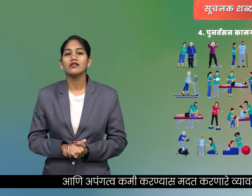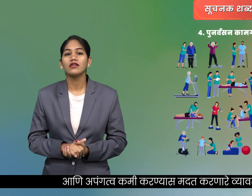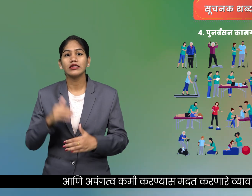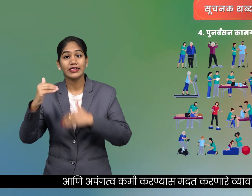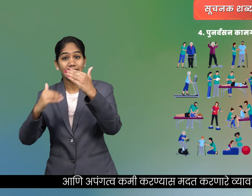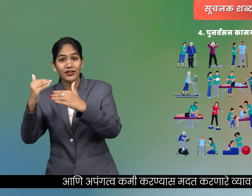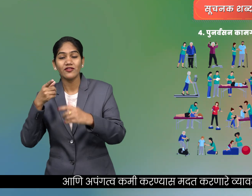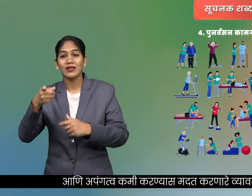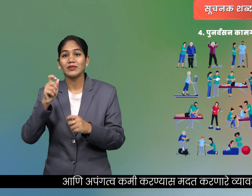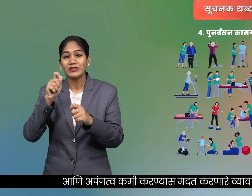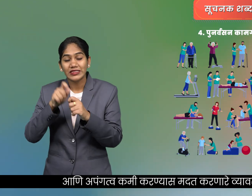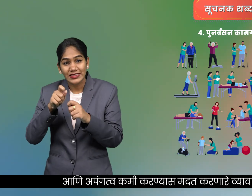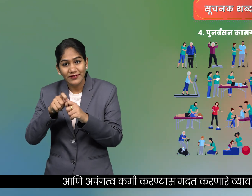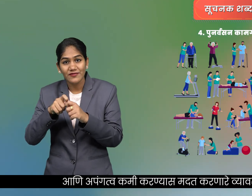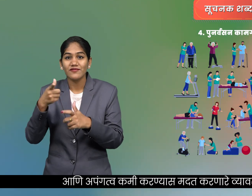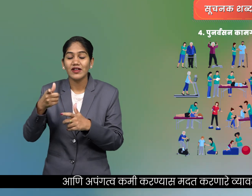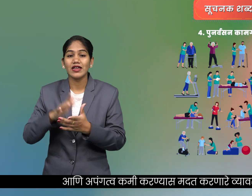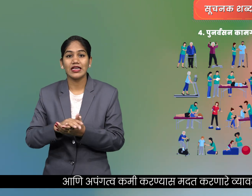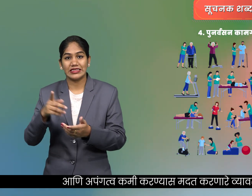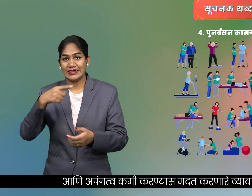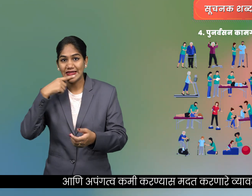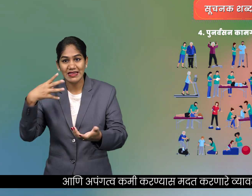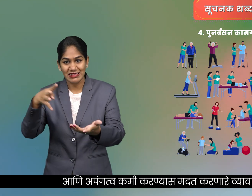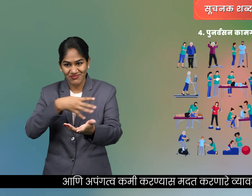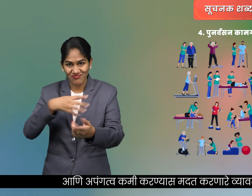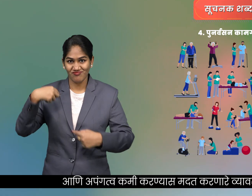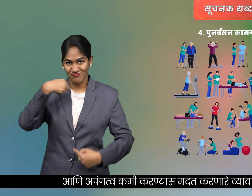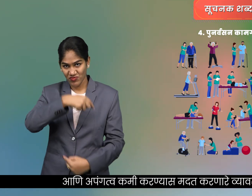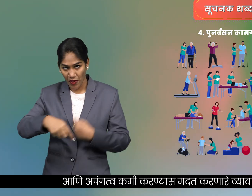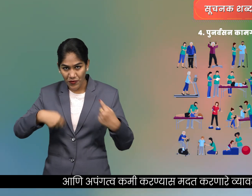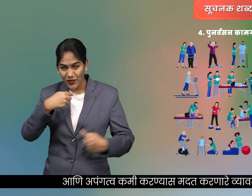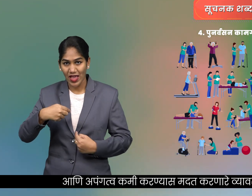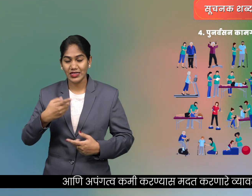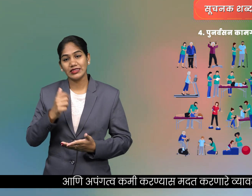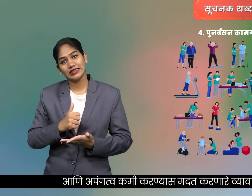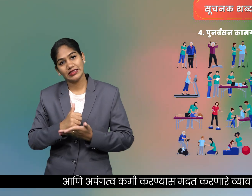आणि अपंगत्व कमी करण्यास मदत करणारे व्यावसायिक.